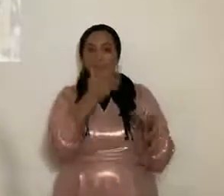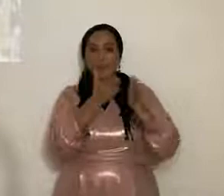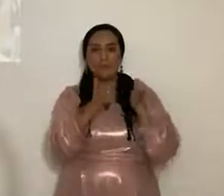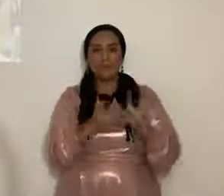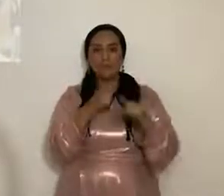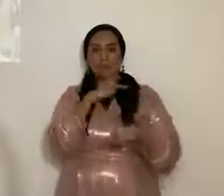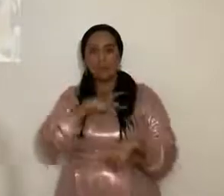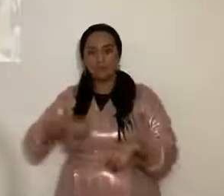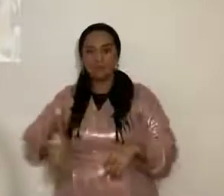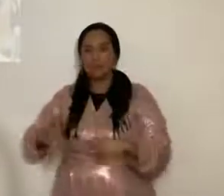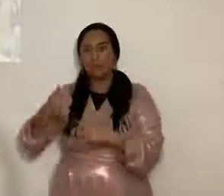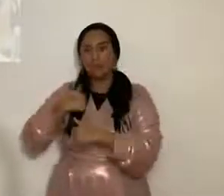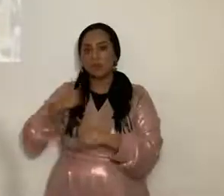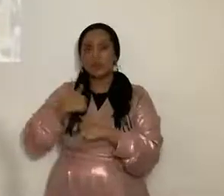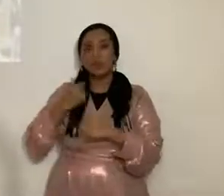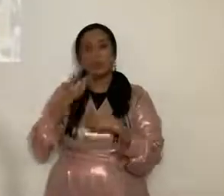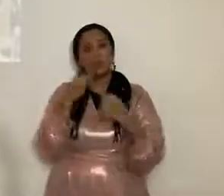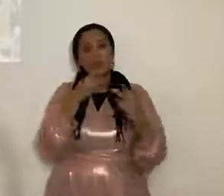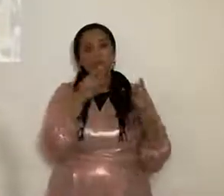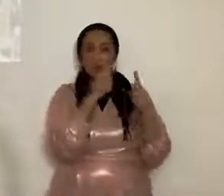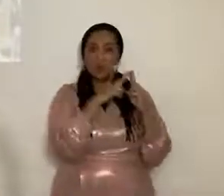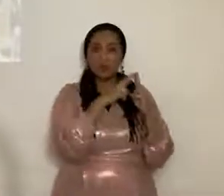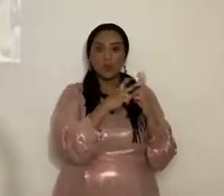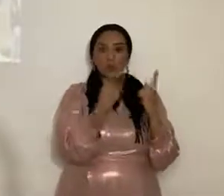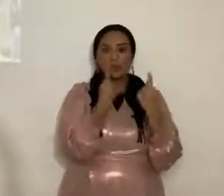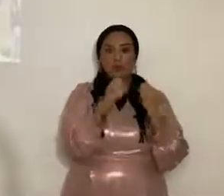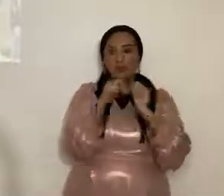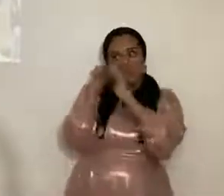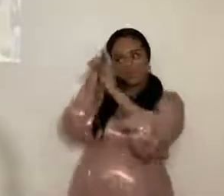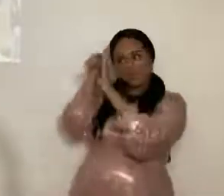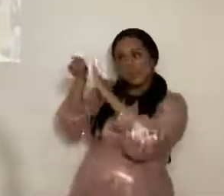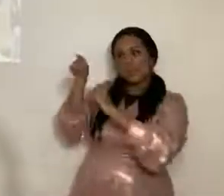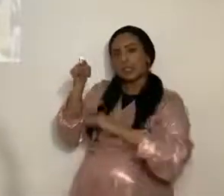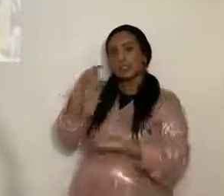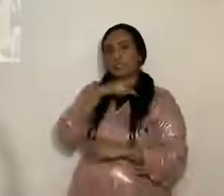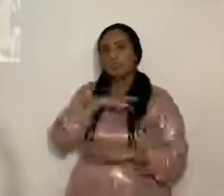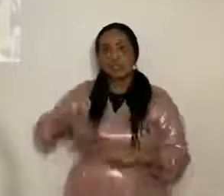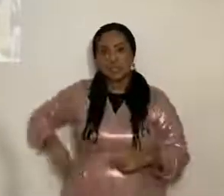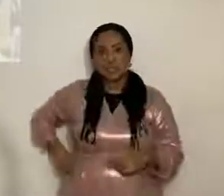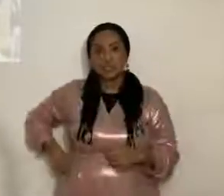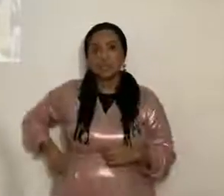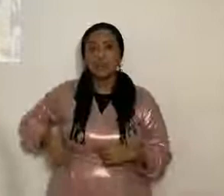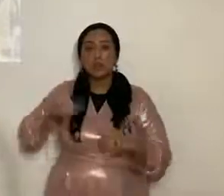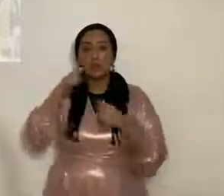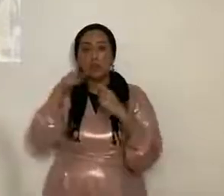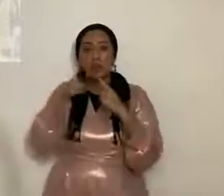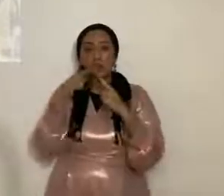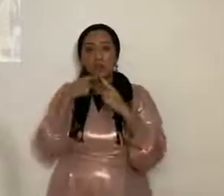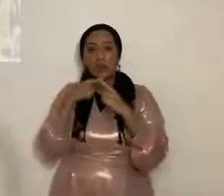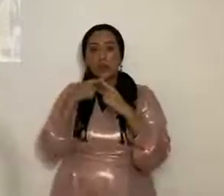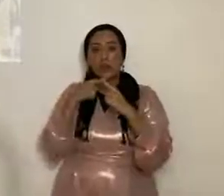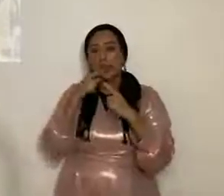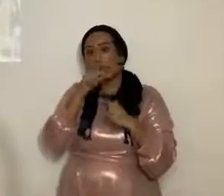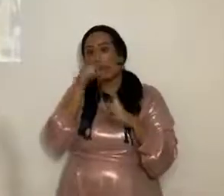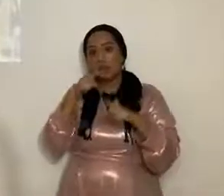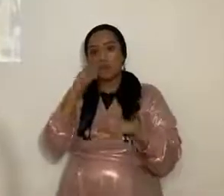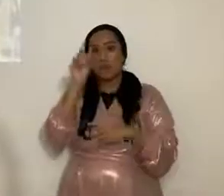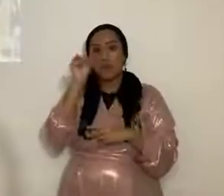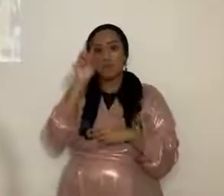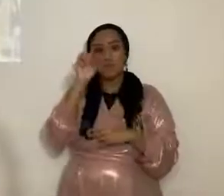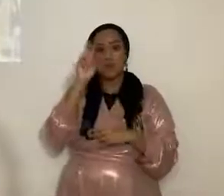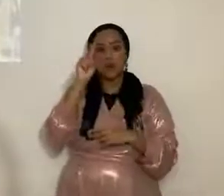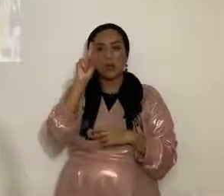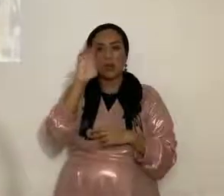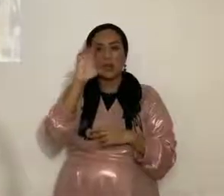la guardia de la puerta, y procuraban poner mano en el rey Asuero. Cuando Mardoqueo entendió esto,